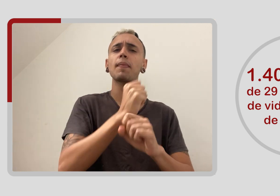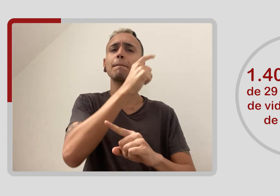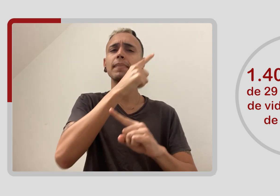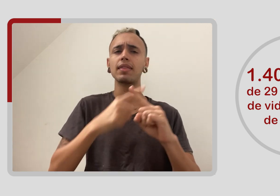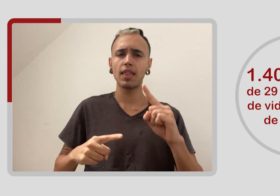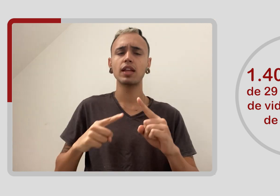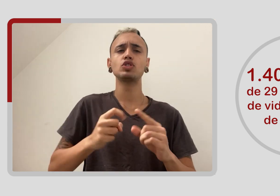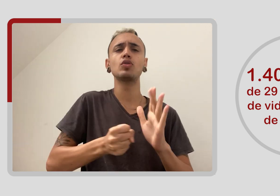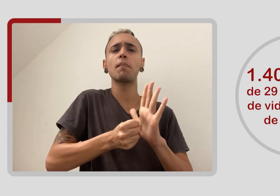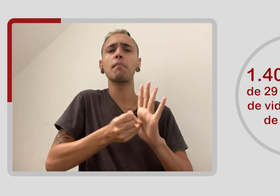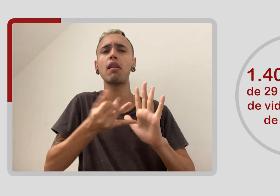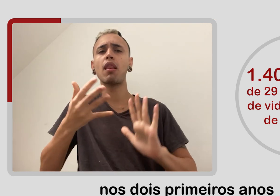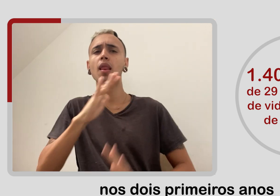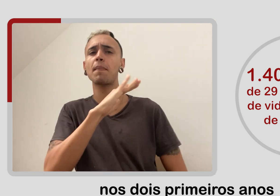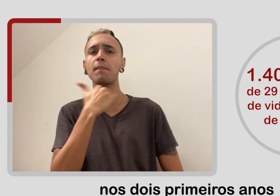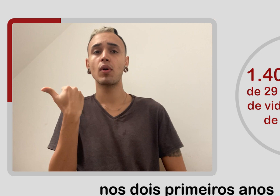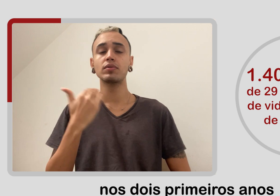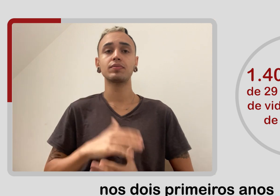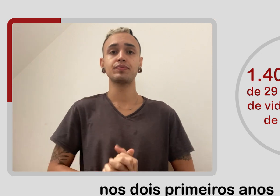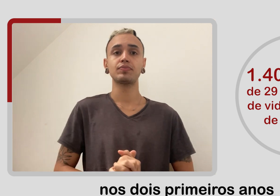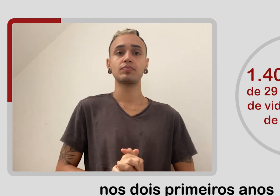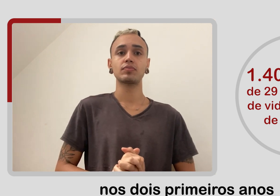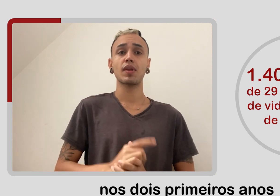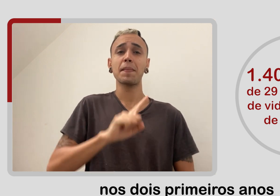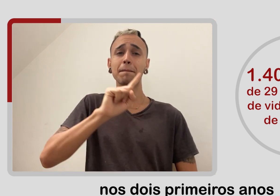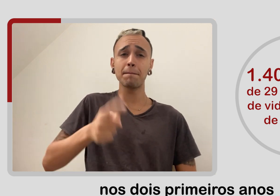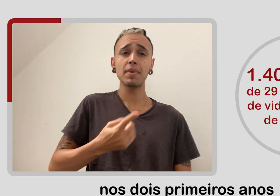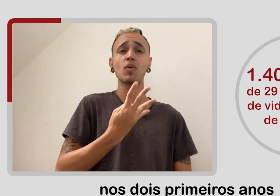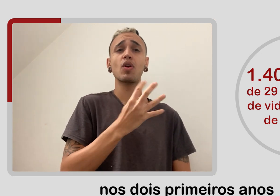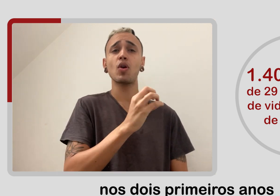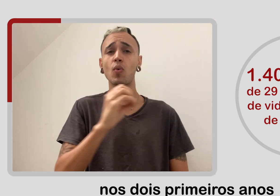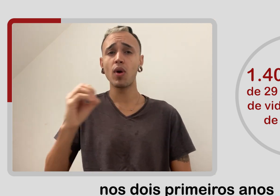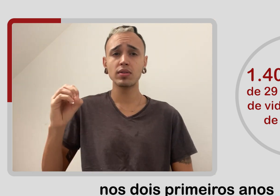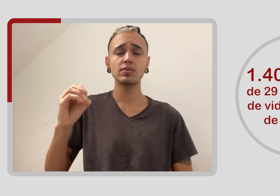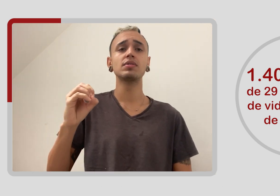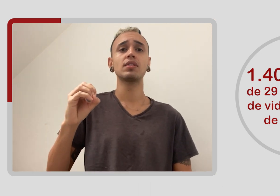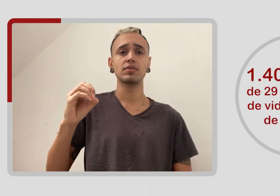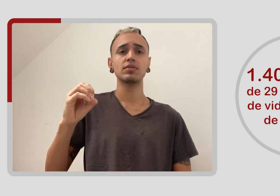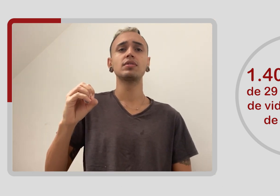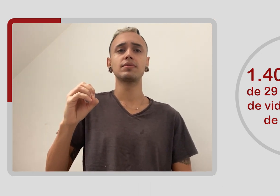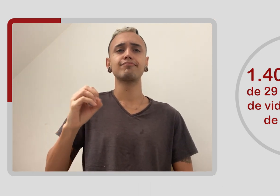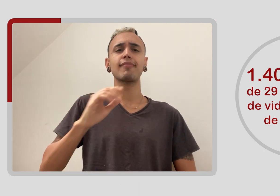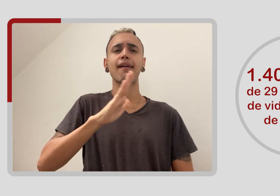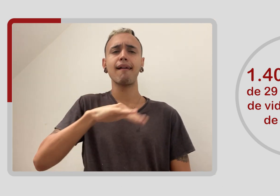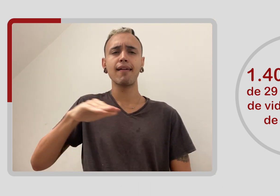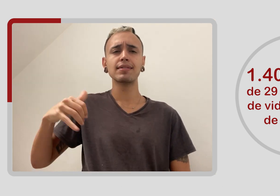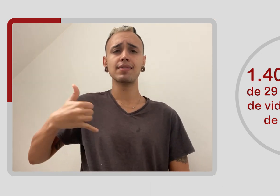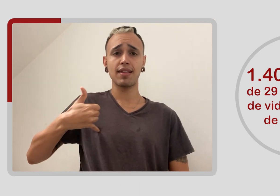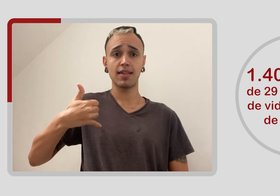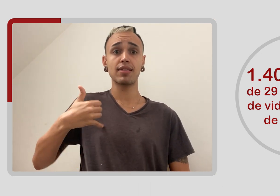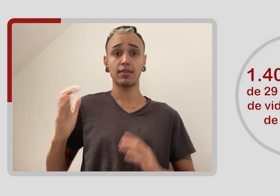etária morrer de couve 19 nos dois primeiros anos da pandemia no país